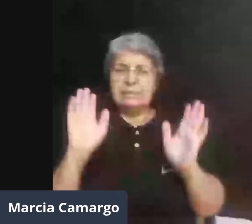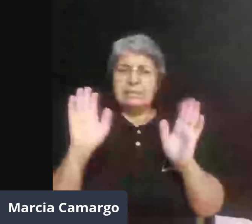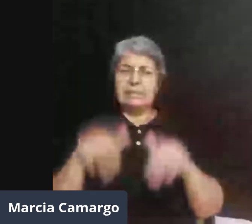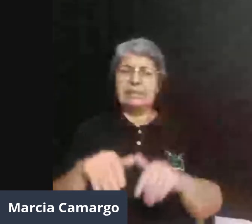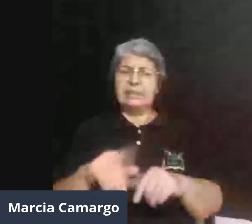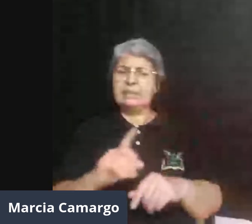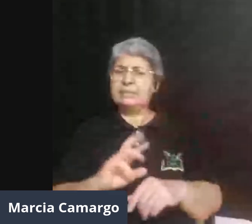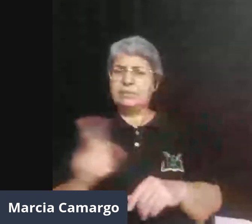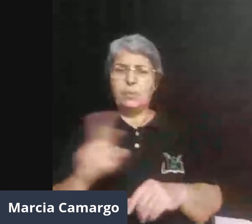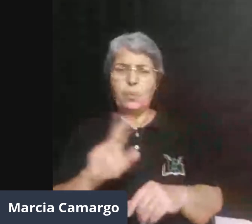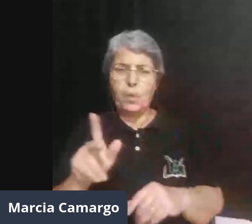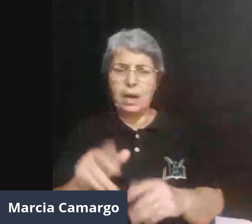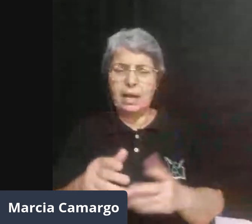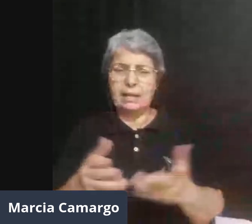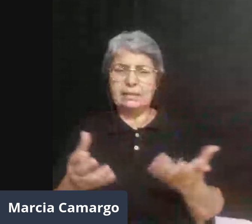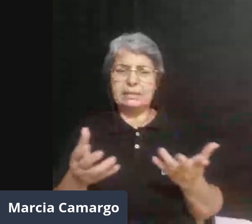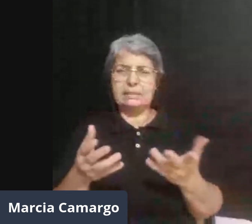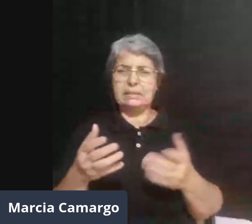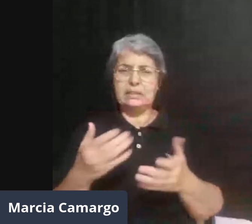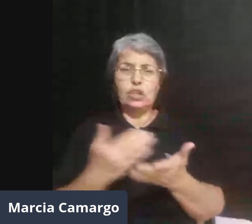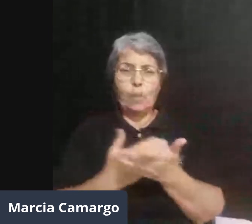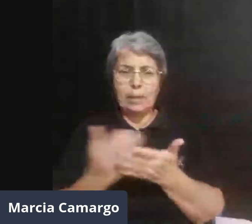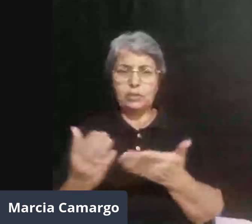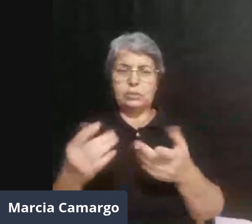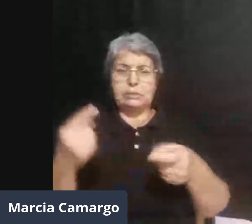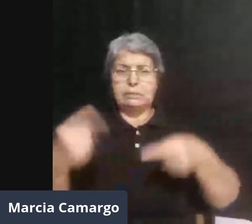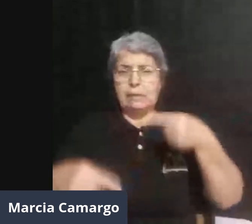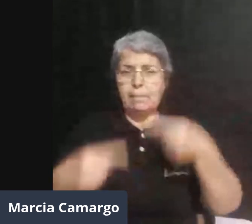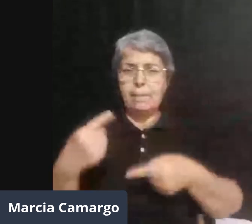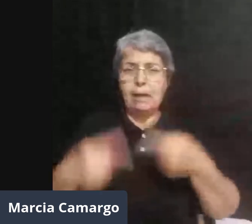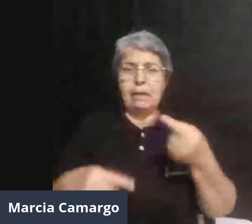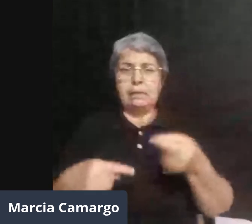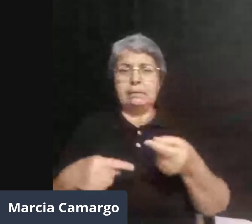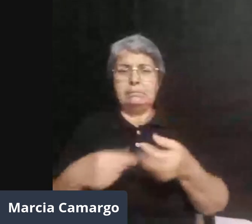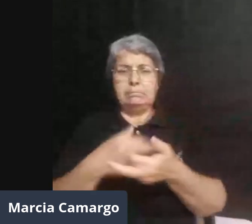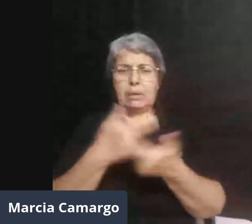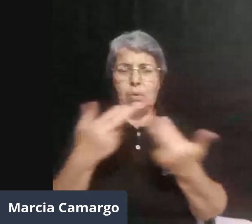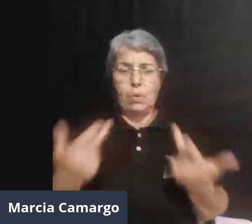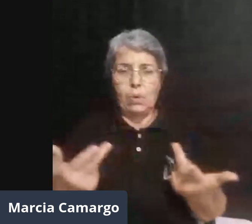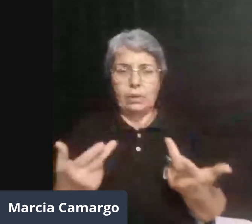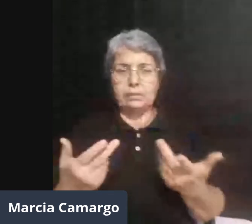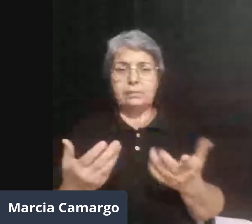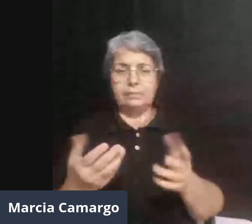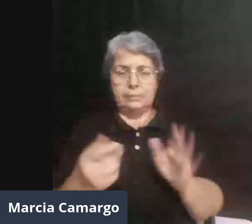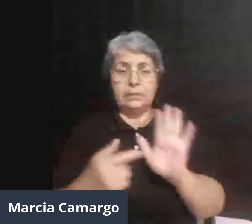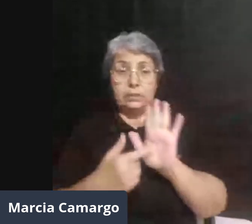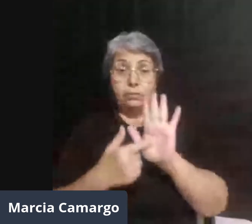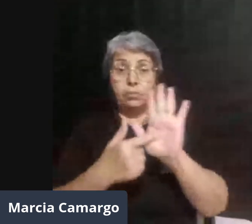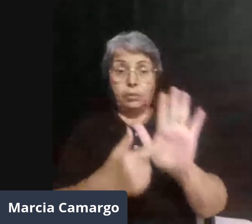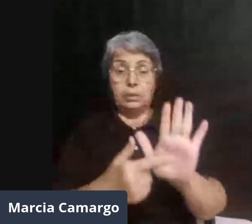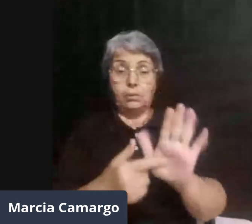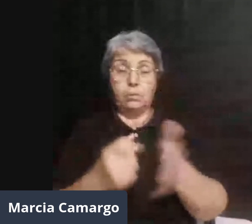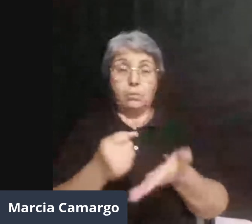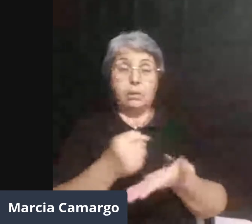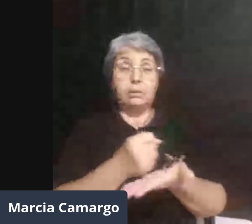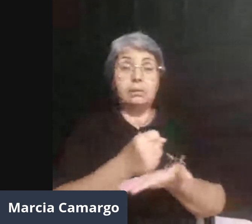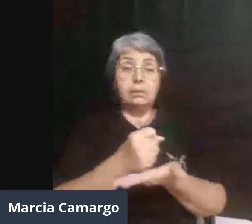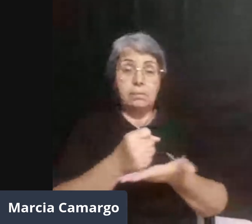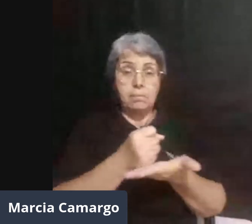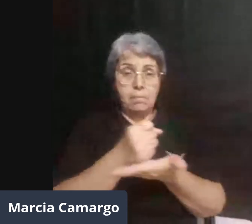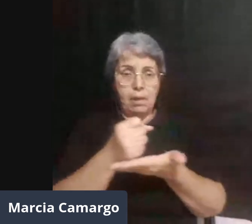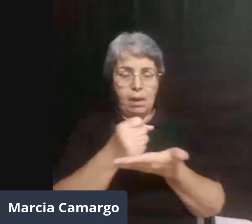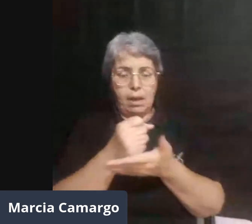invencível em debates. Veremos um pouco de como as doutrinas fundamentais da Igreja Adventista do Sétimo